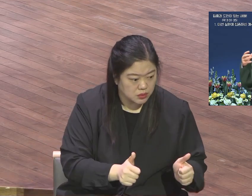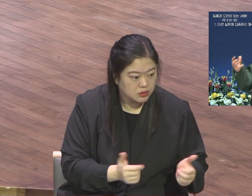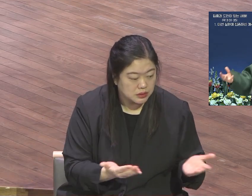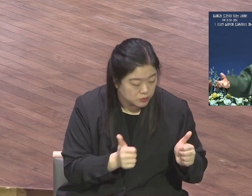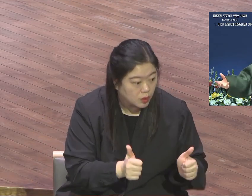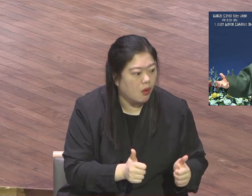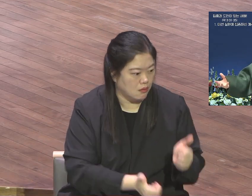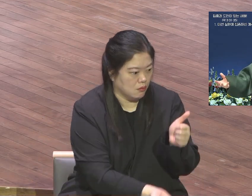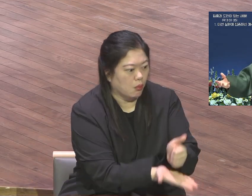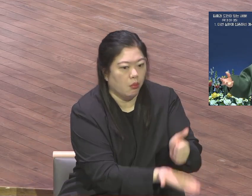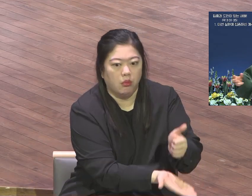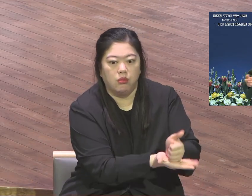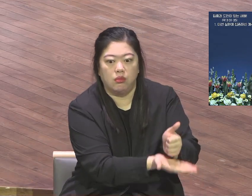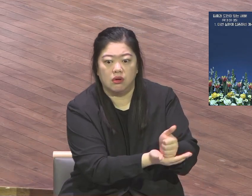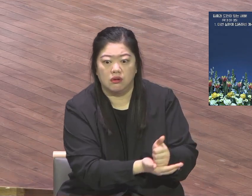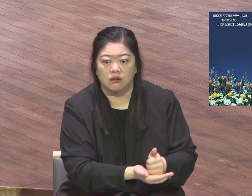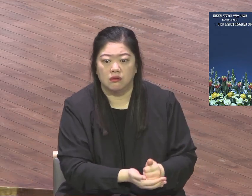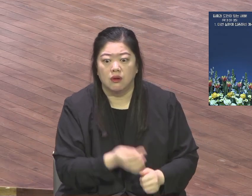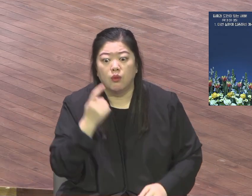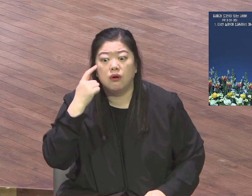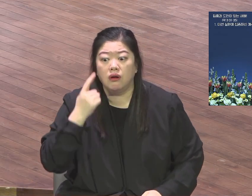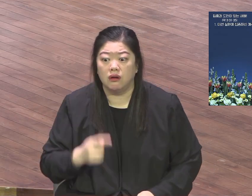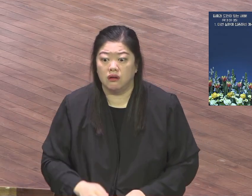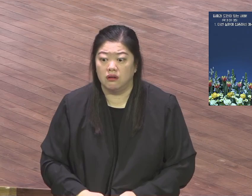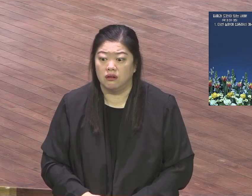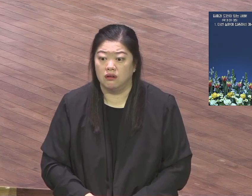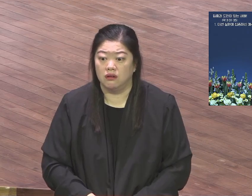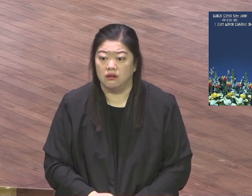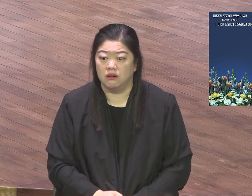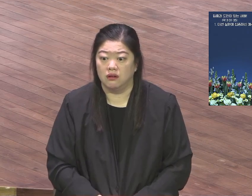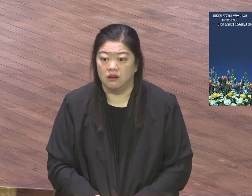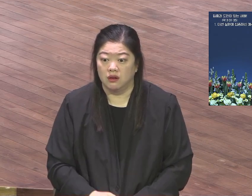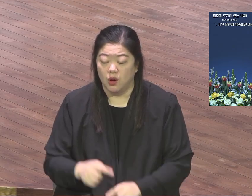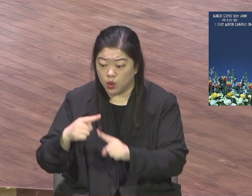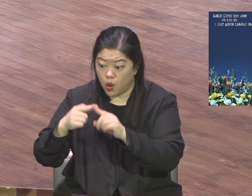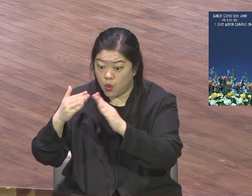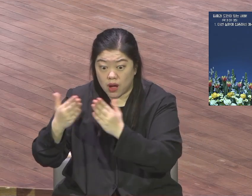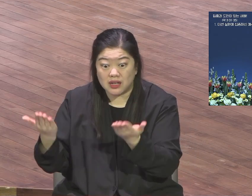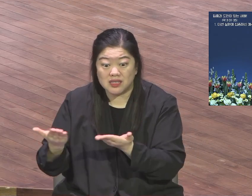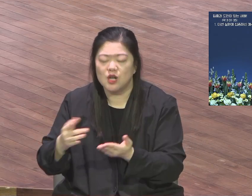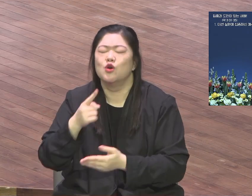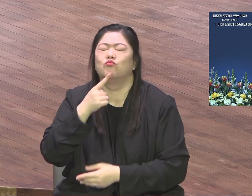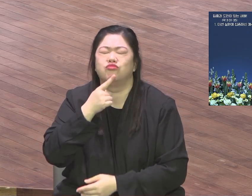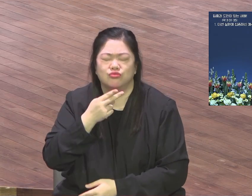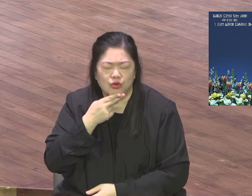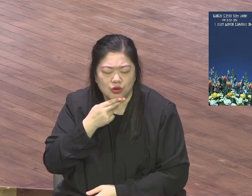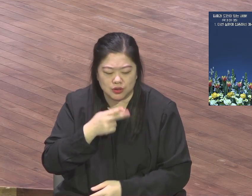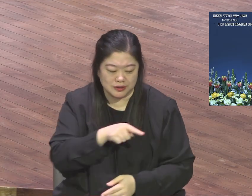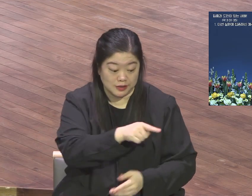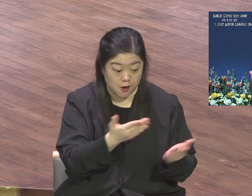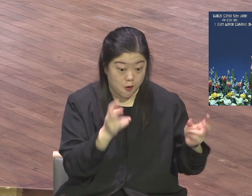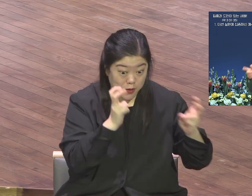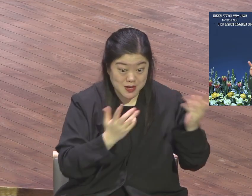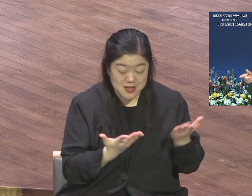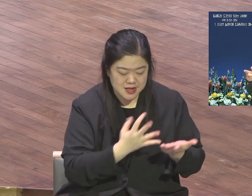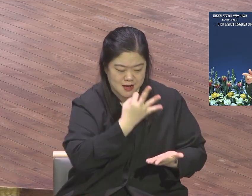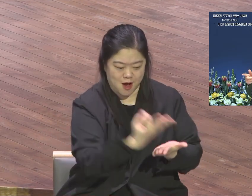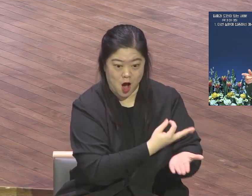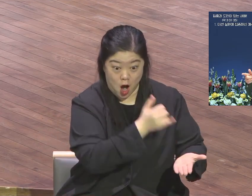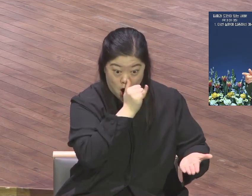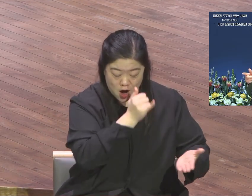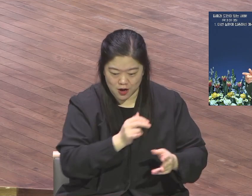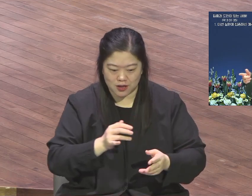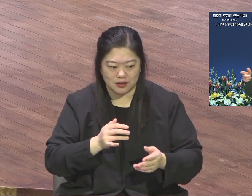세상에는 열심히 하면 칭찬하면서 교회 일, 다시 말해 영적인 일 눈에 안 보이지요. 영적인 일에도 막 생각하고 저 미쳤다